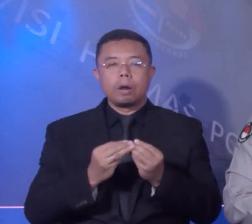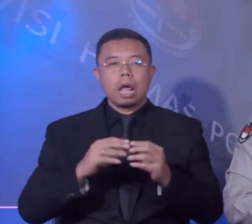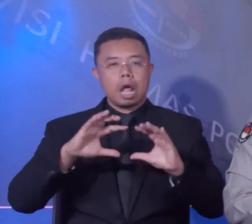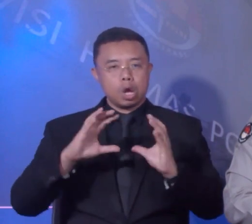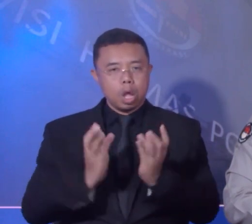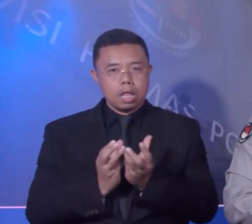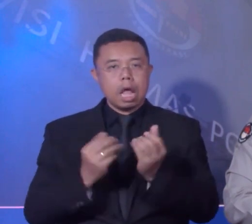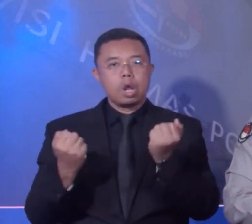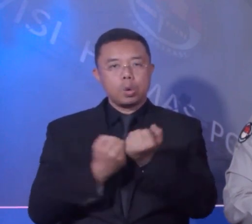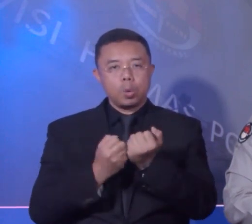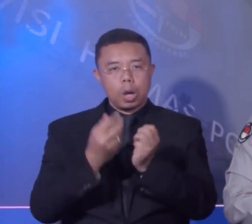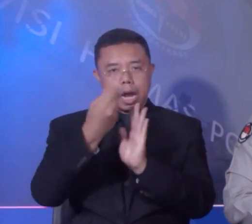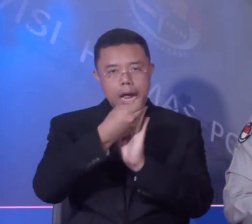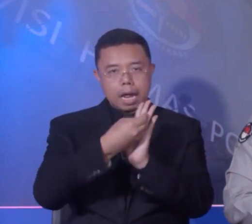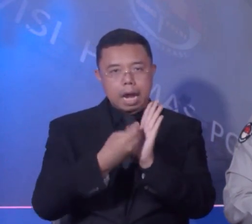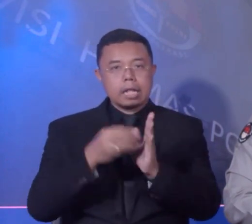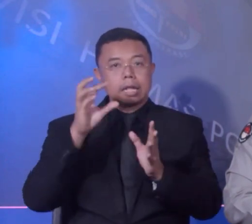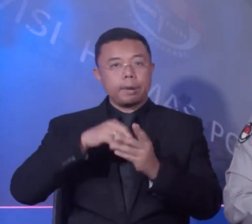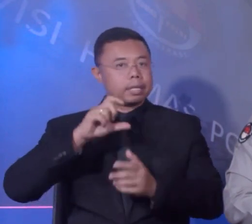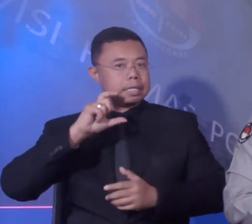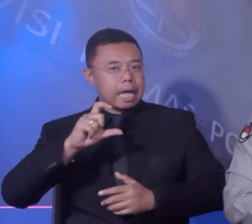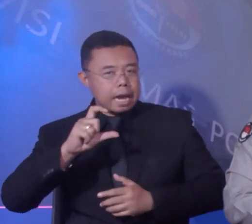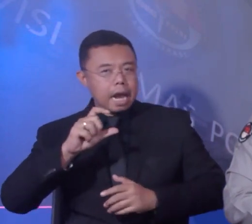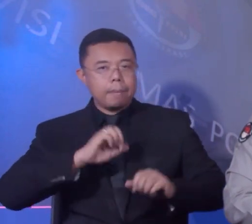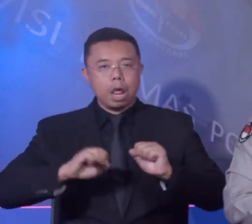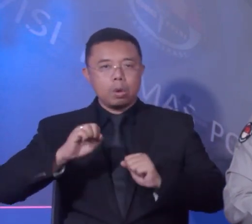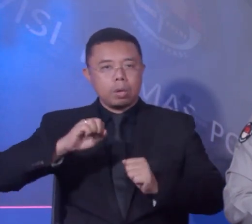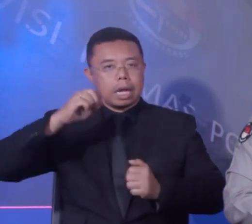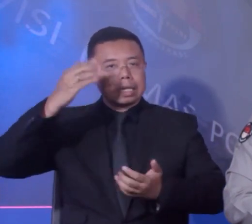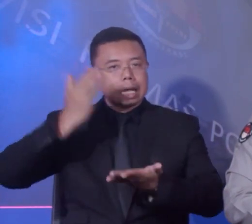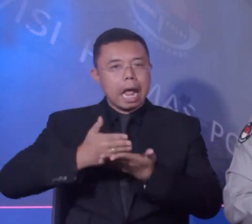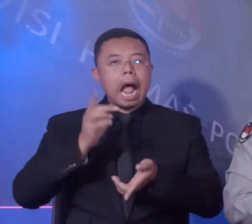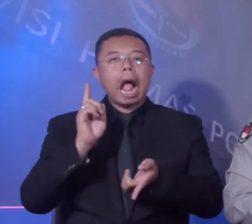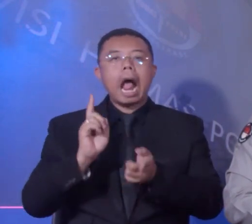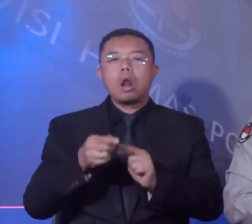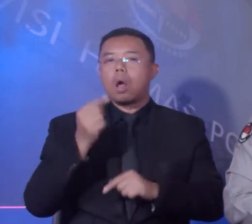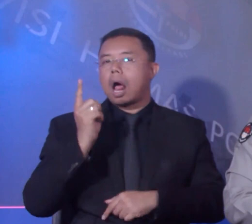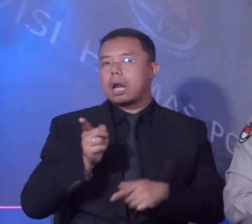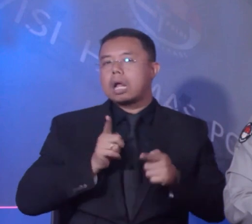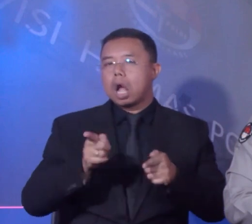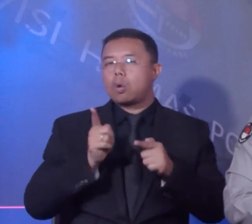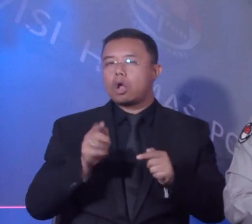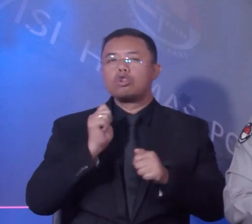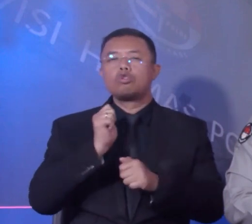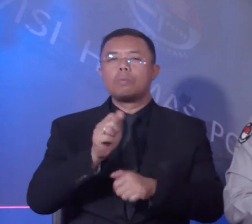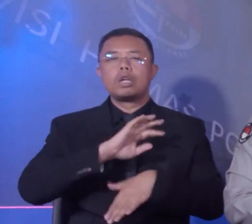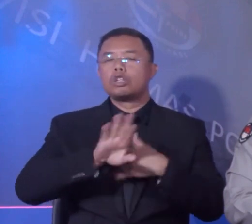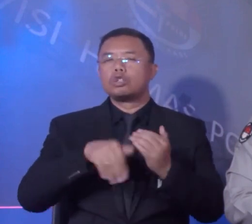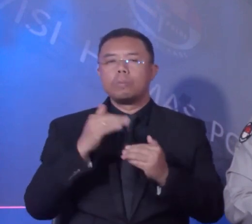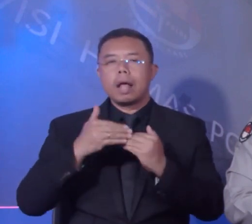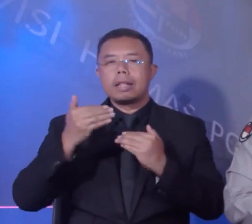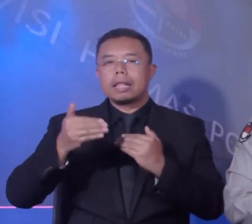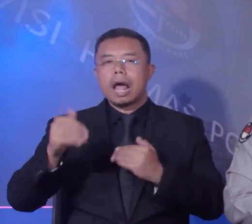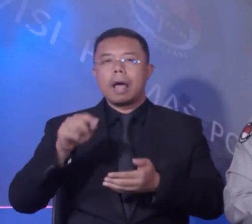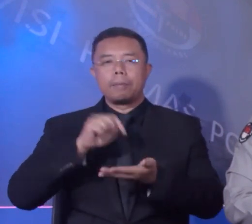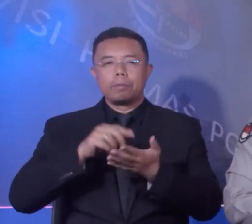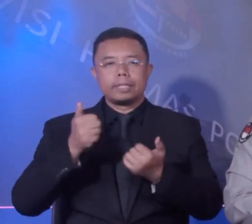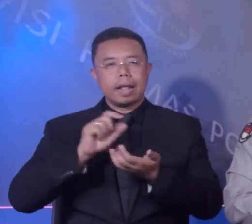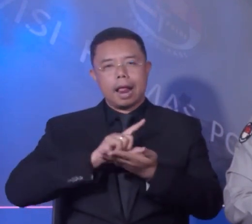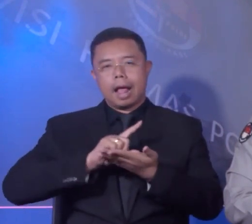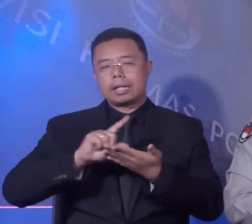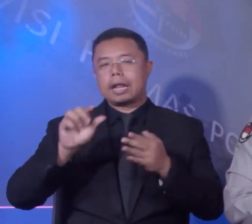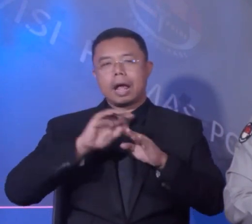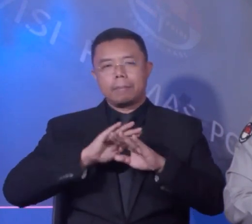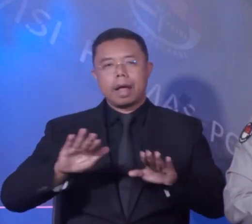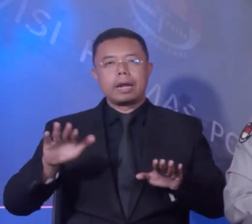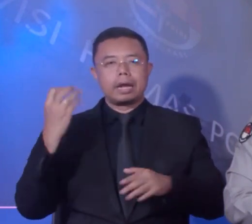dukungan anggaran bahkan cara bertindak Apabila ada potensi gangguan agar seluruh tahapan Pemilu dapat berjalan